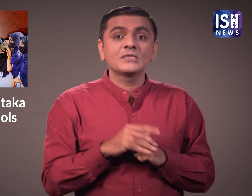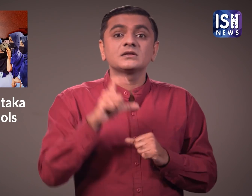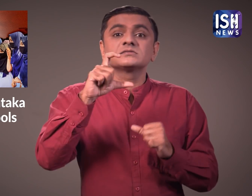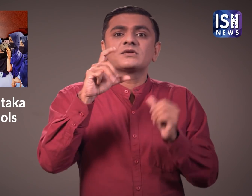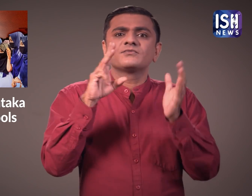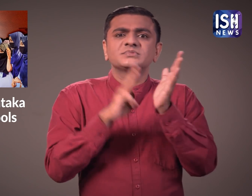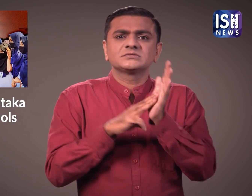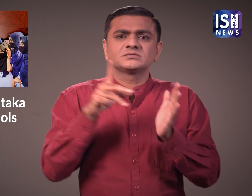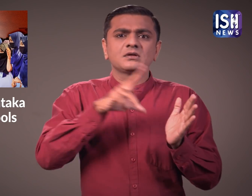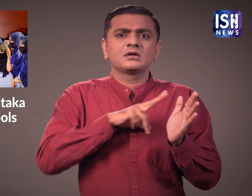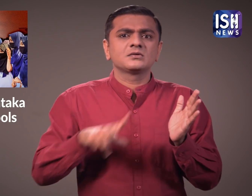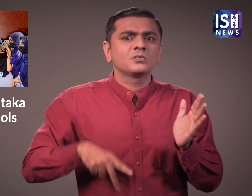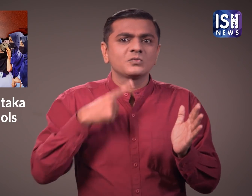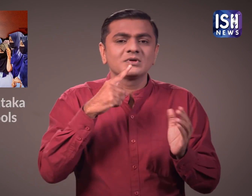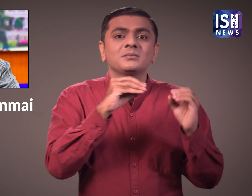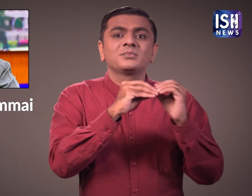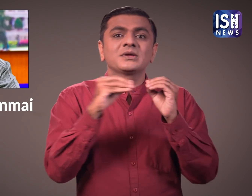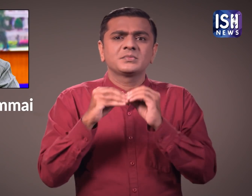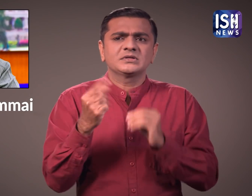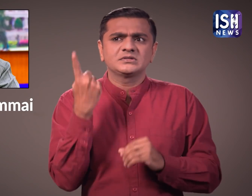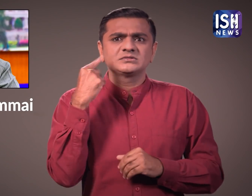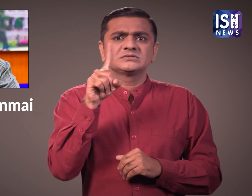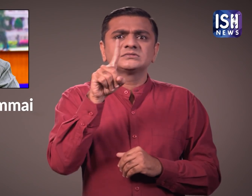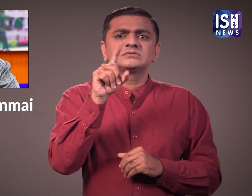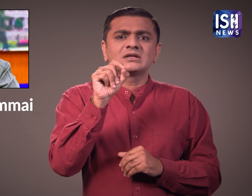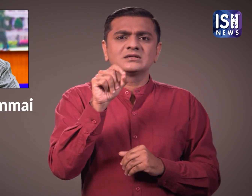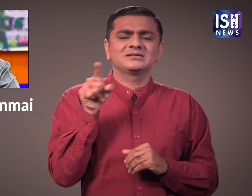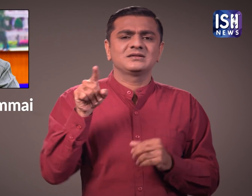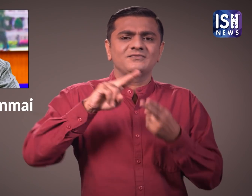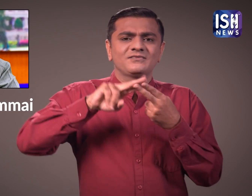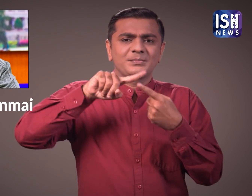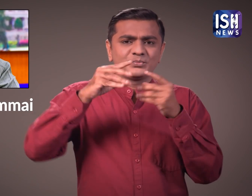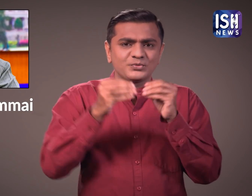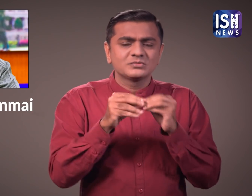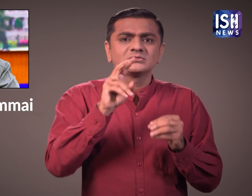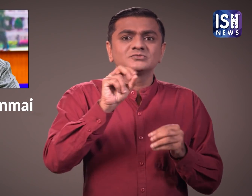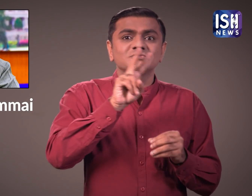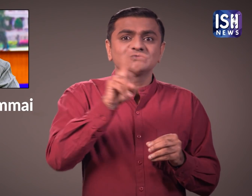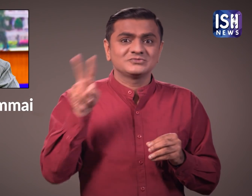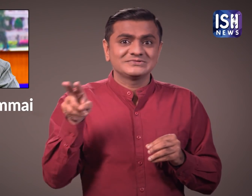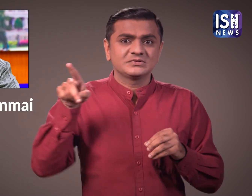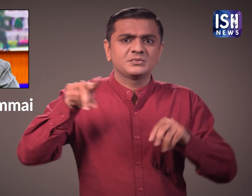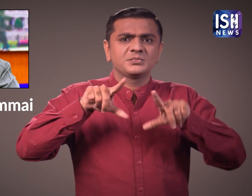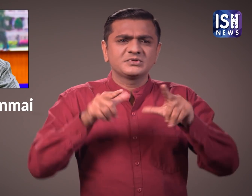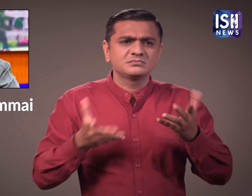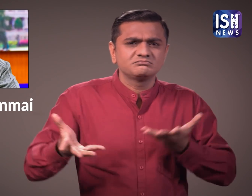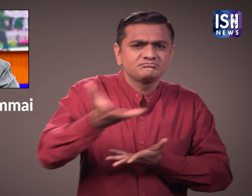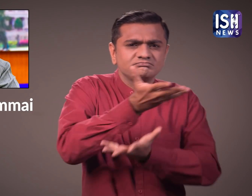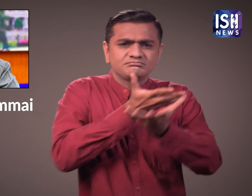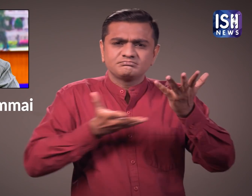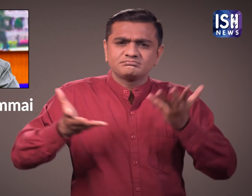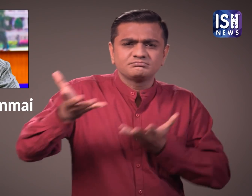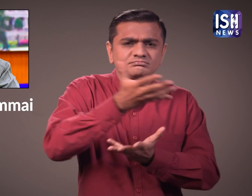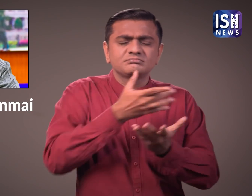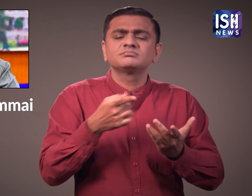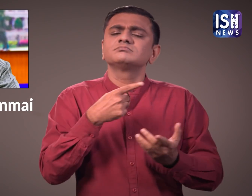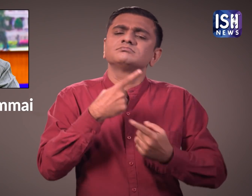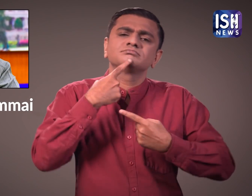मुख्यमंत्री बसवराज बुमाई ने 10 फर्वरी को एक पैठक की अधक्षात्रा की थी। और